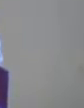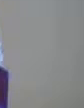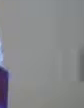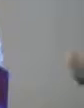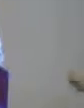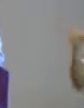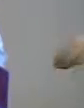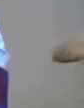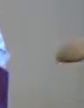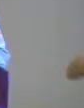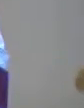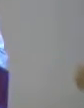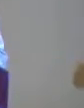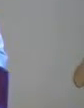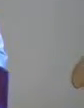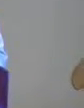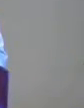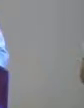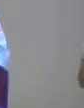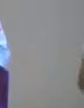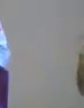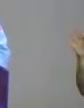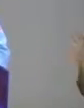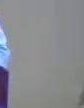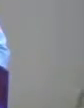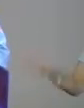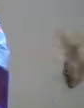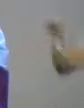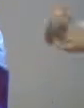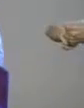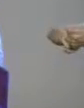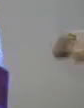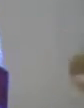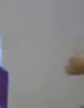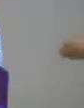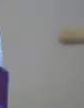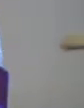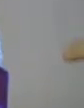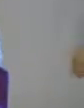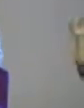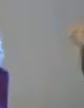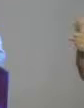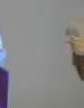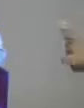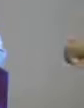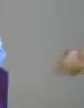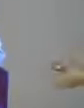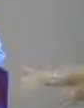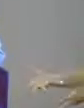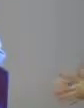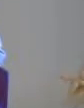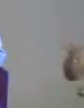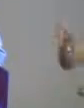España. Como ven ustedes, el tema es importante.